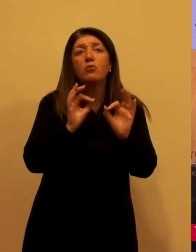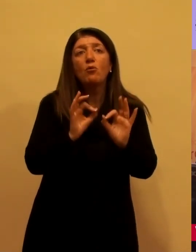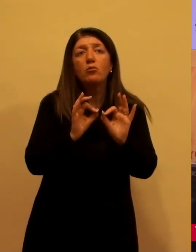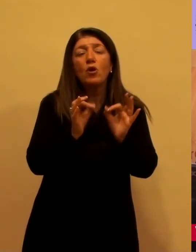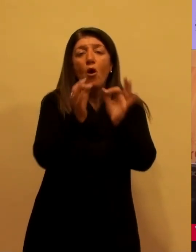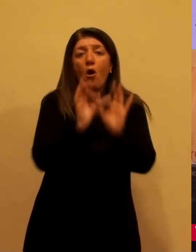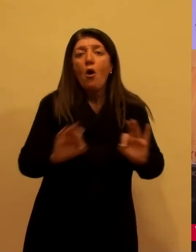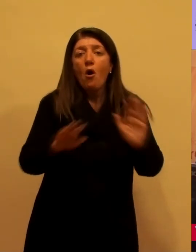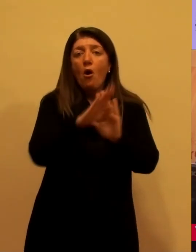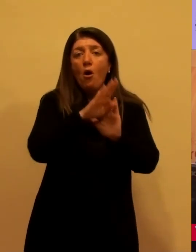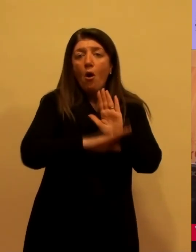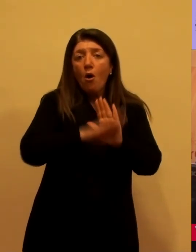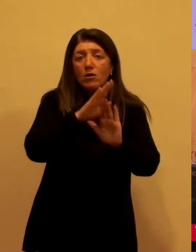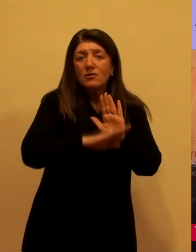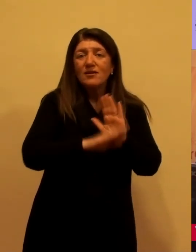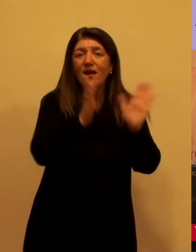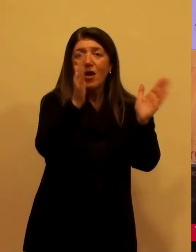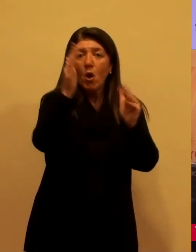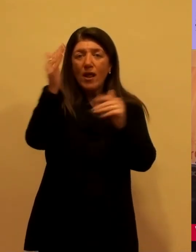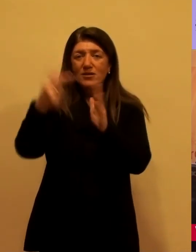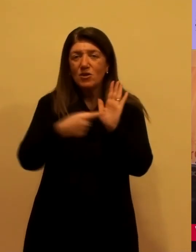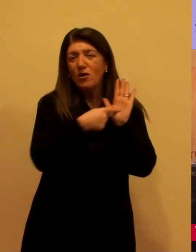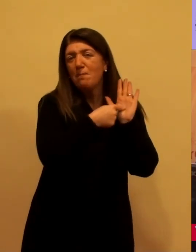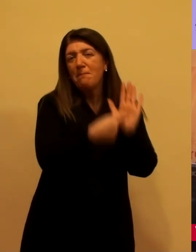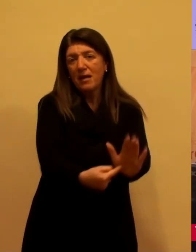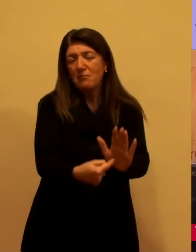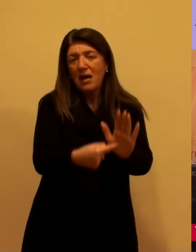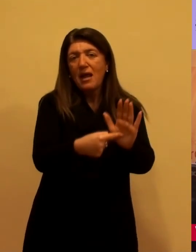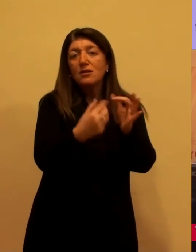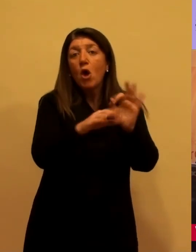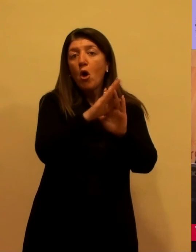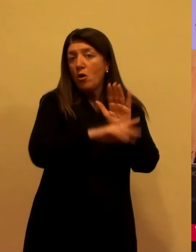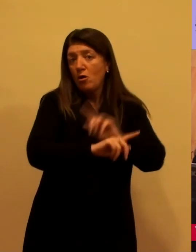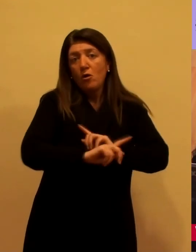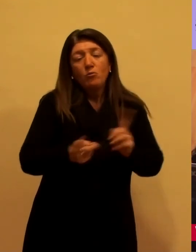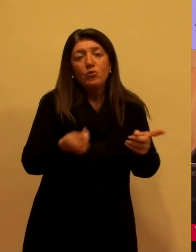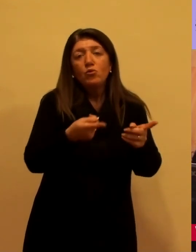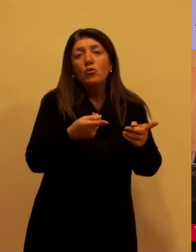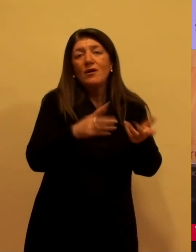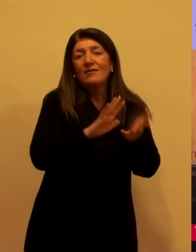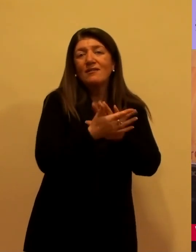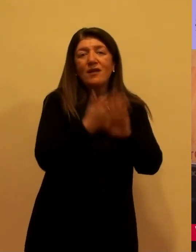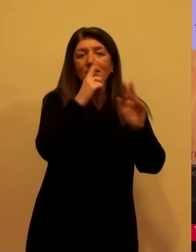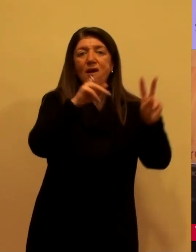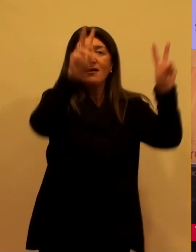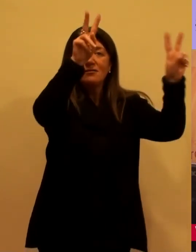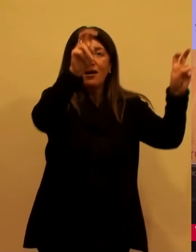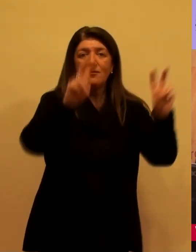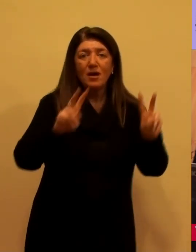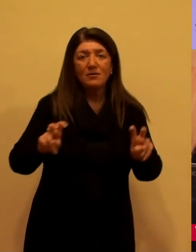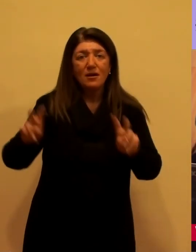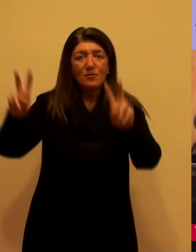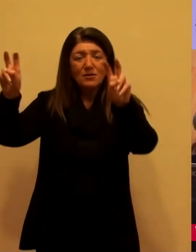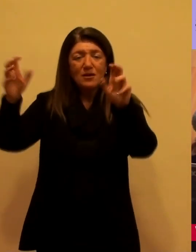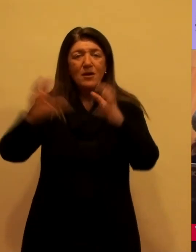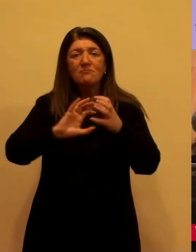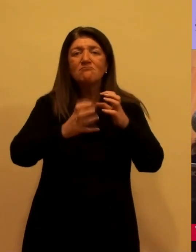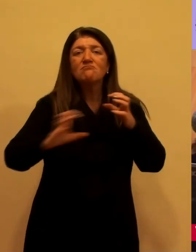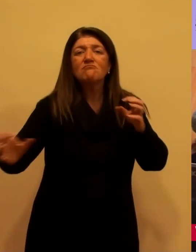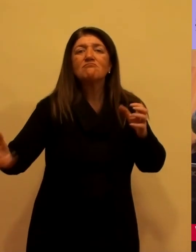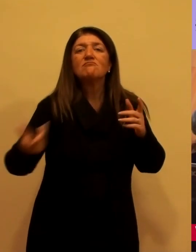nella collezione permanente, ma bensì tematico, che è anche più interessante, forse più ai più legami. Però appunto appena